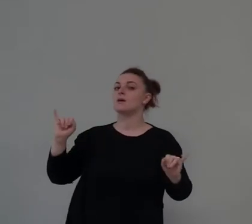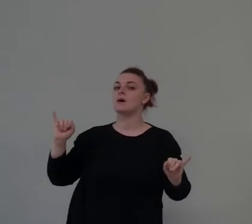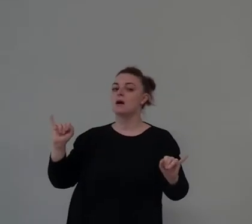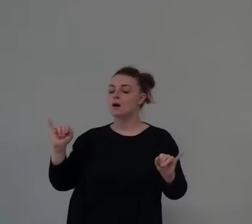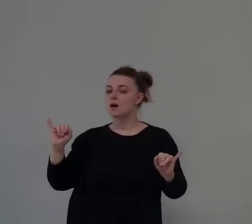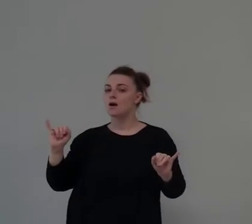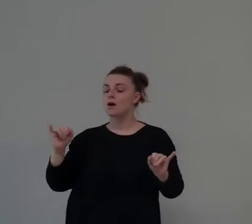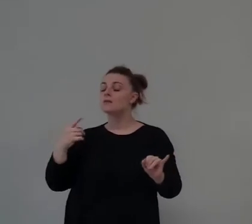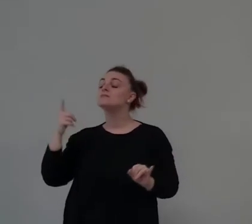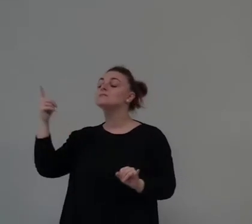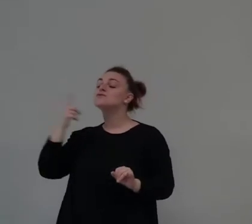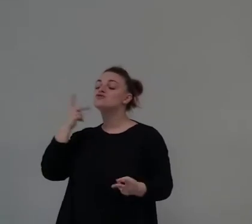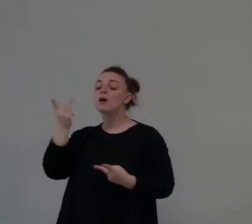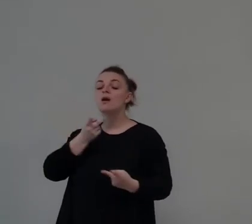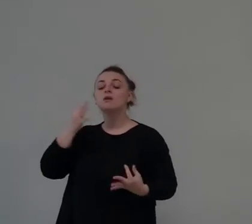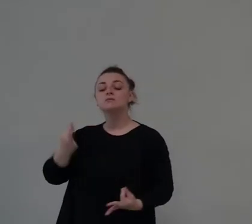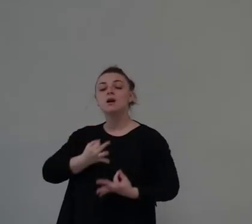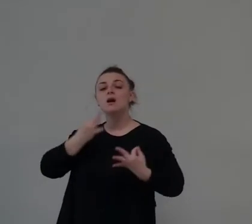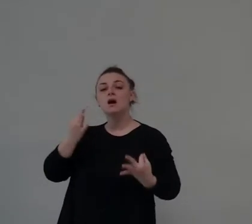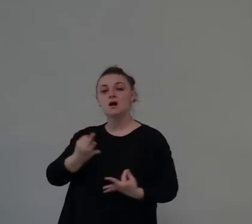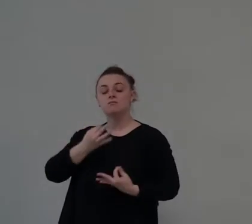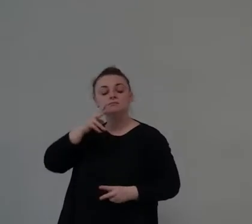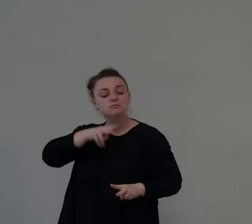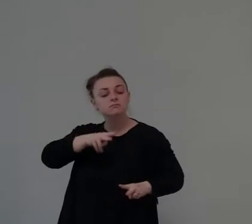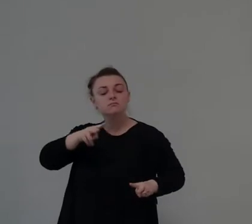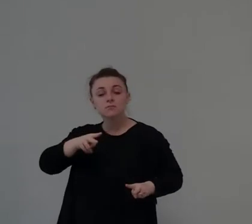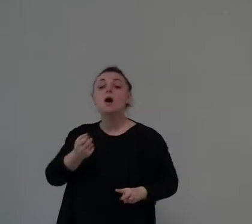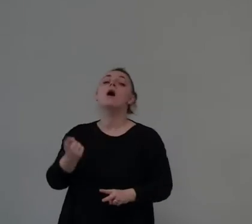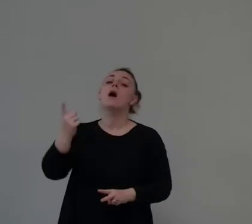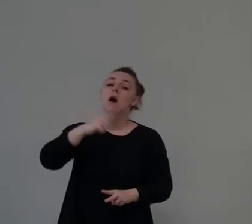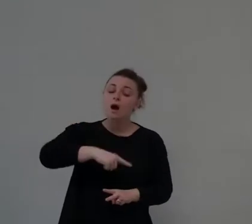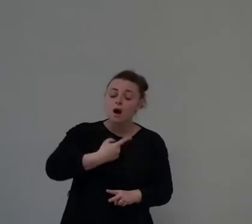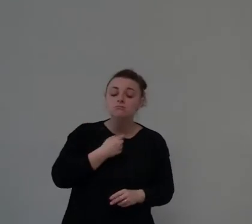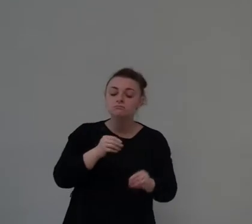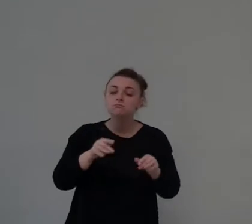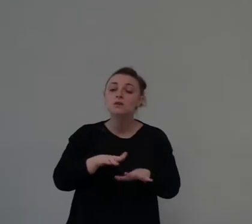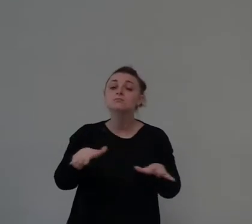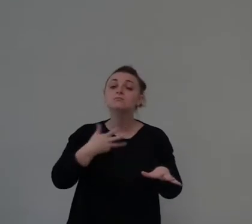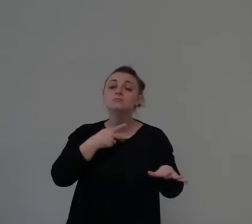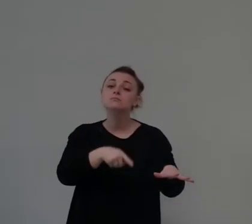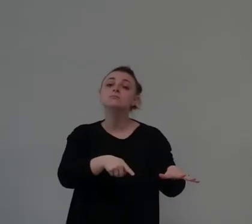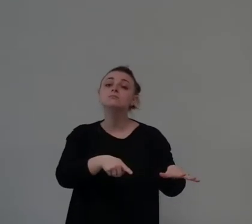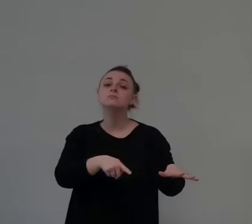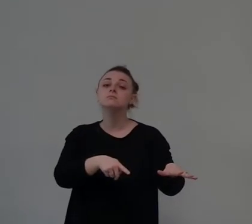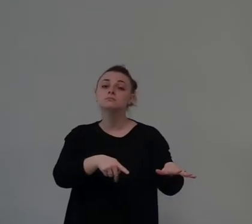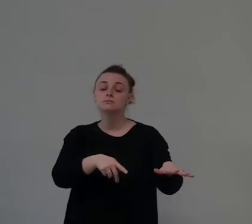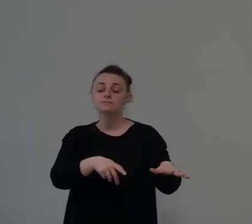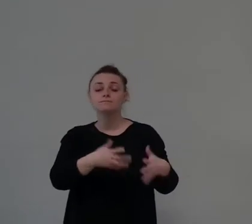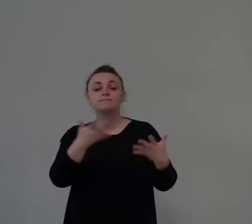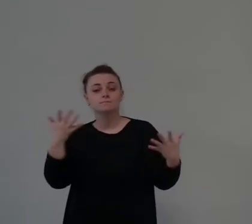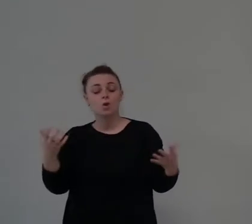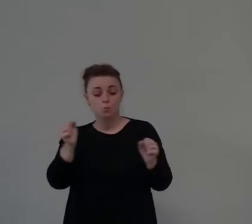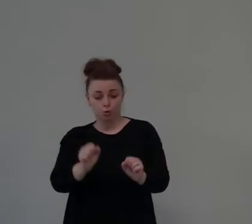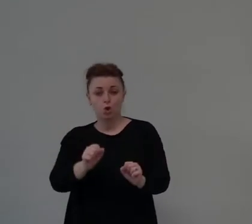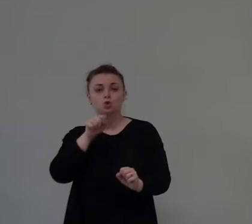sempre, anche nel deserto. Ed è possibile che potresti essere proprio al centro della volontà dello Spirito che